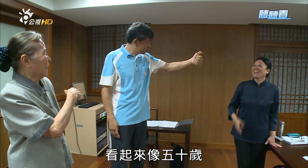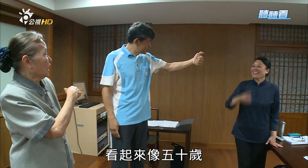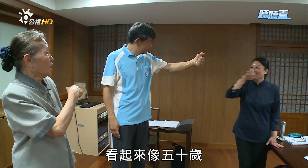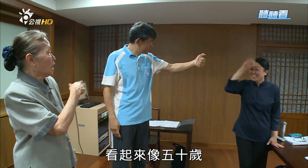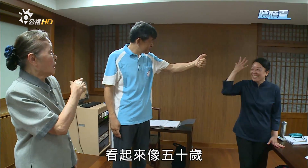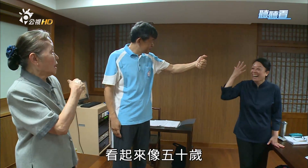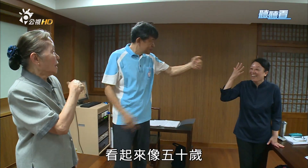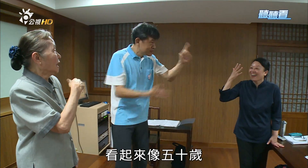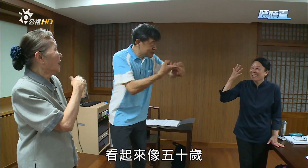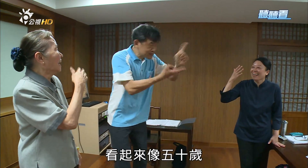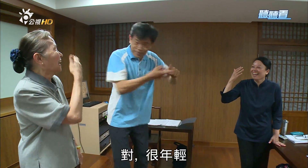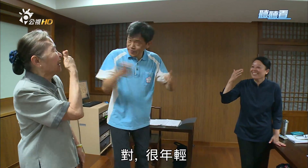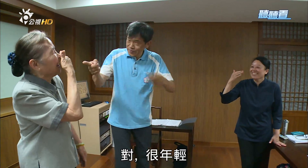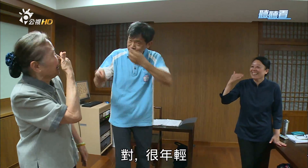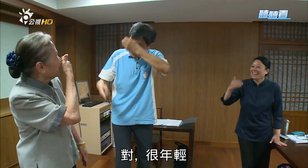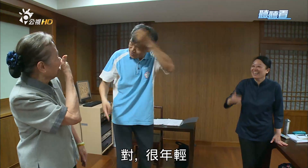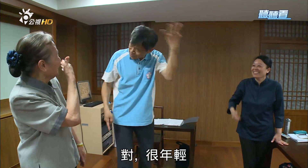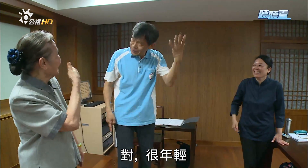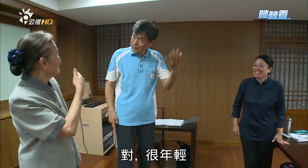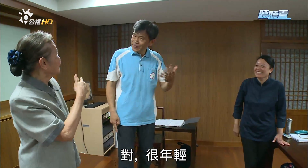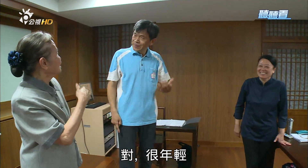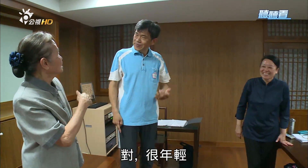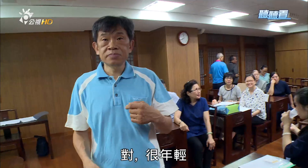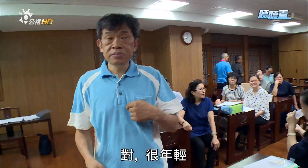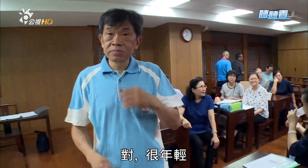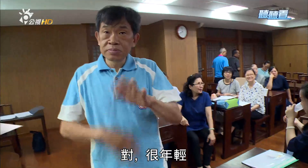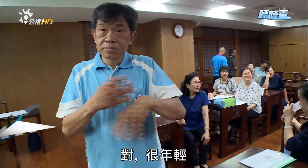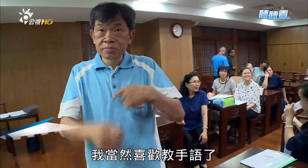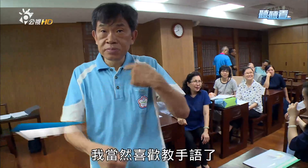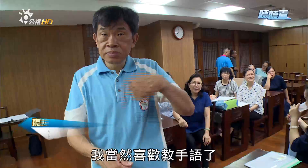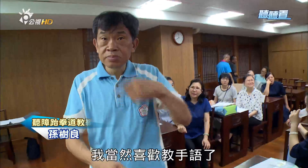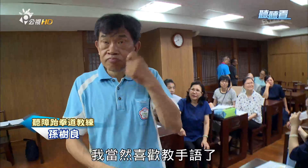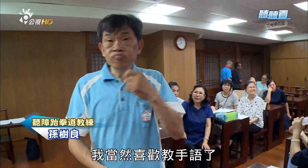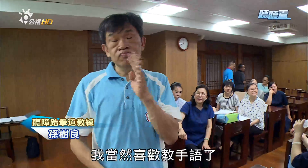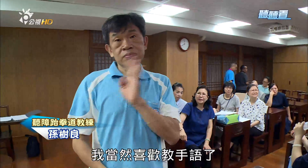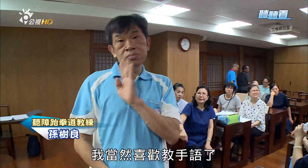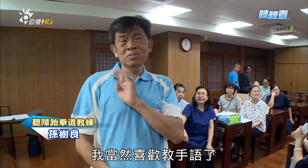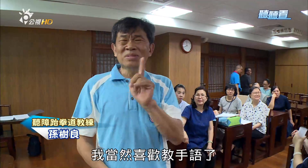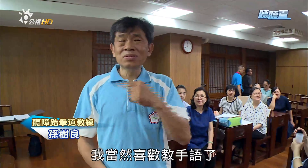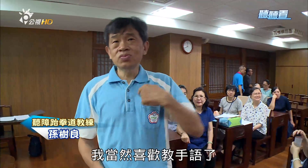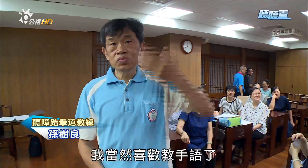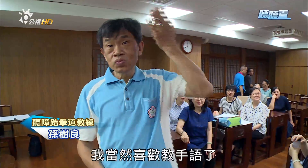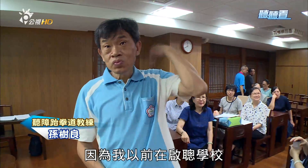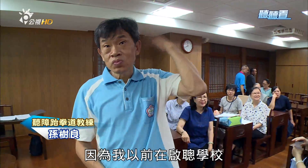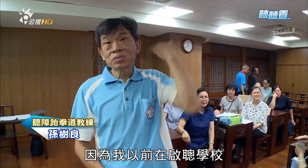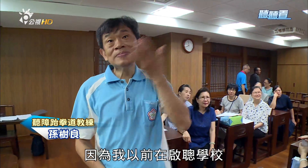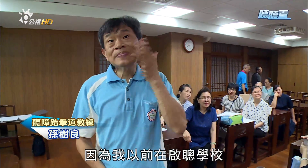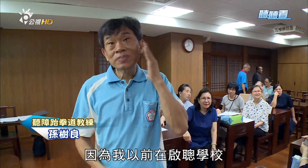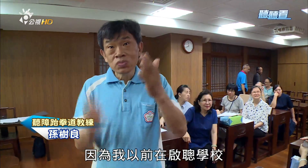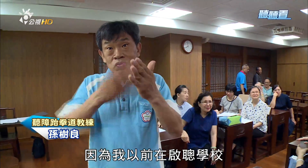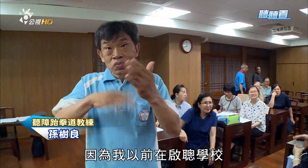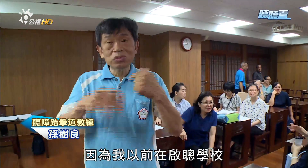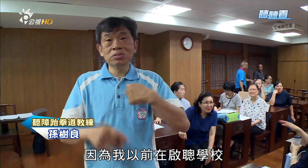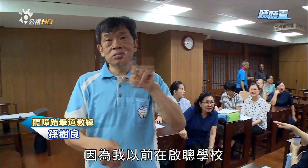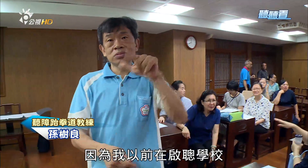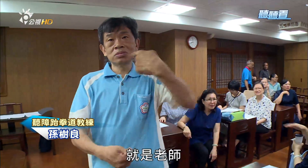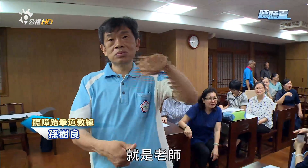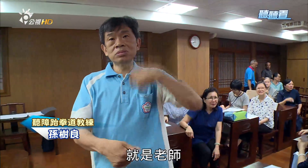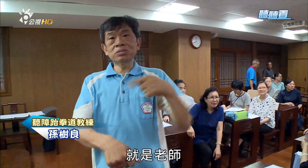50岁，对，很年轻啊啊！我当然喜欢教手语了，因为我以前在启聪学校就是老